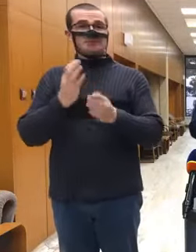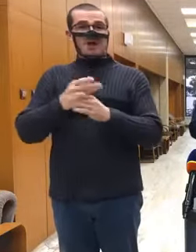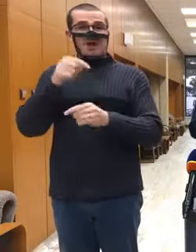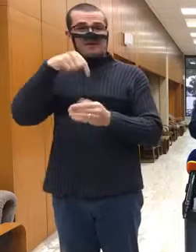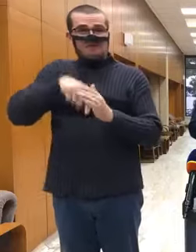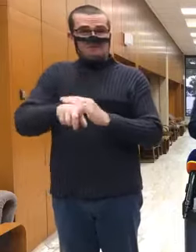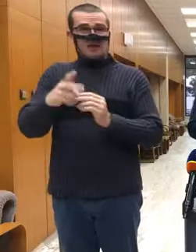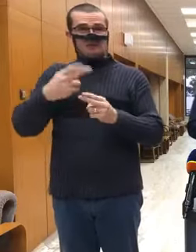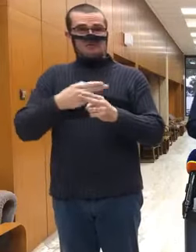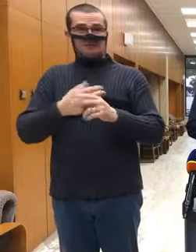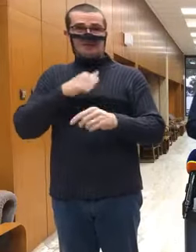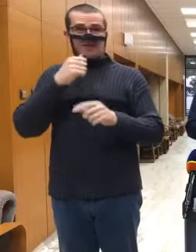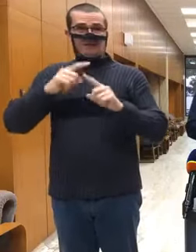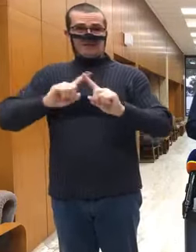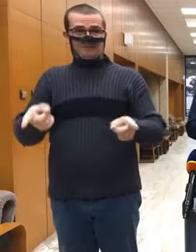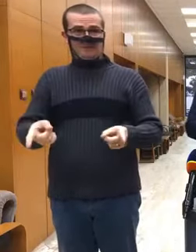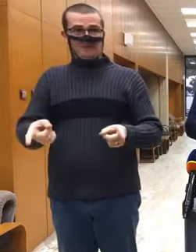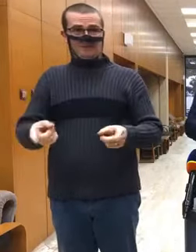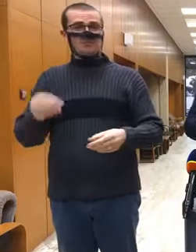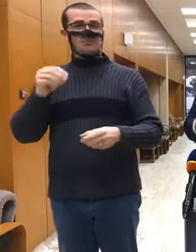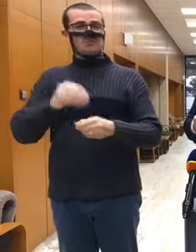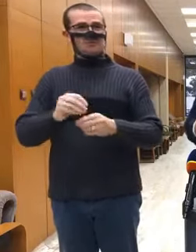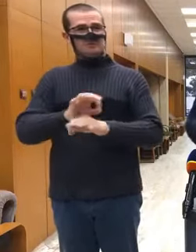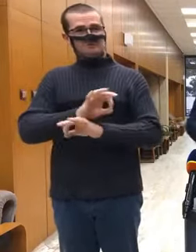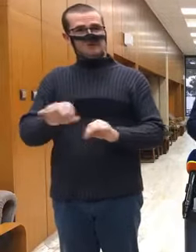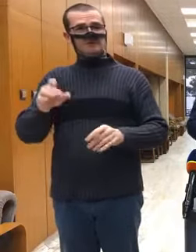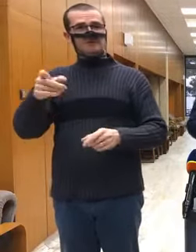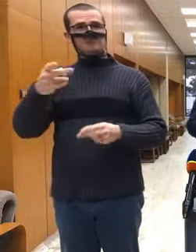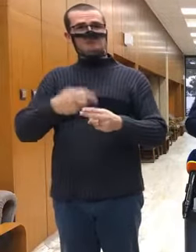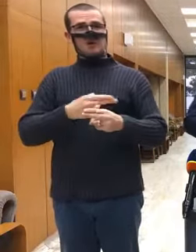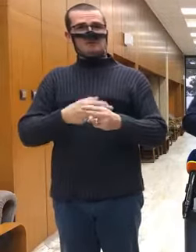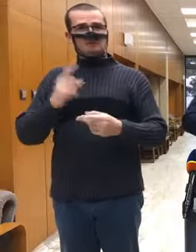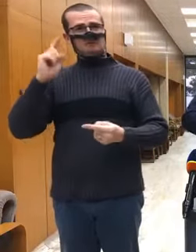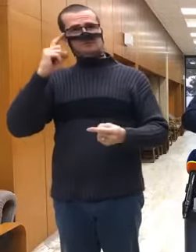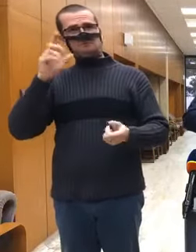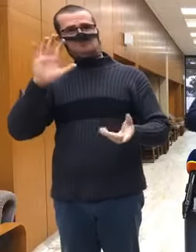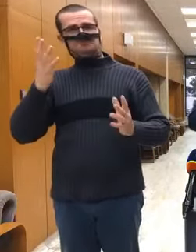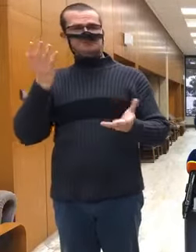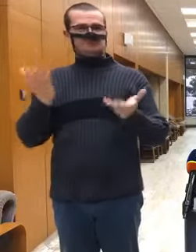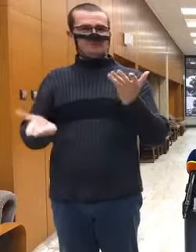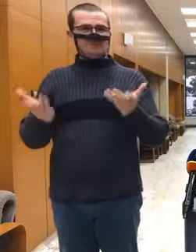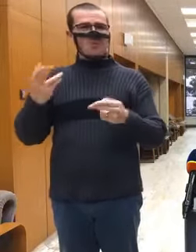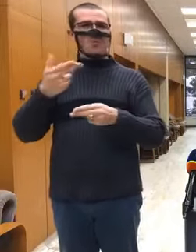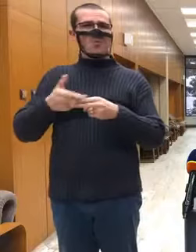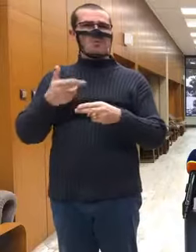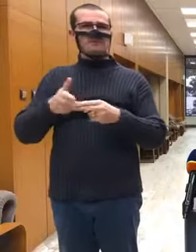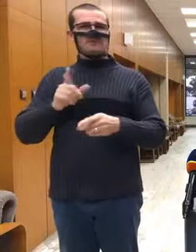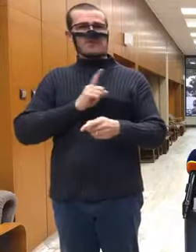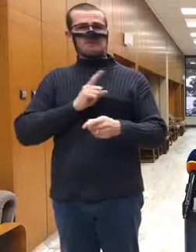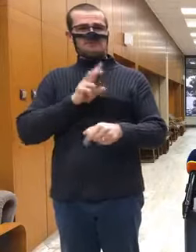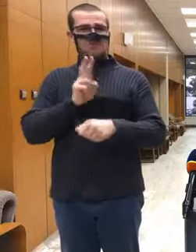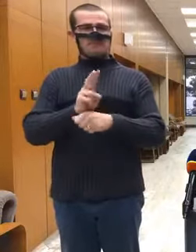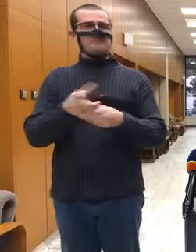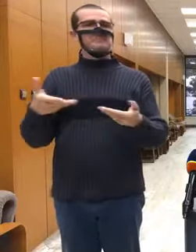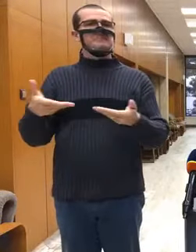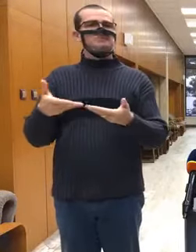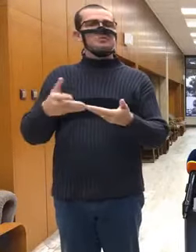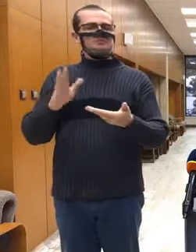iná. Preto je správne, že to tie krajiny zvažujú a upravia tie opatrenia alebo